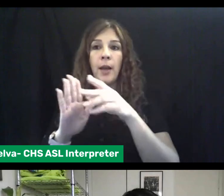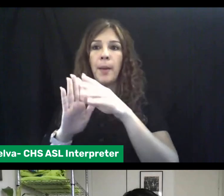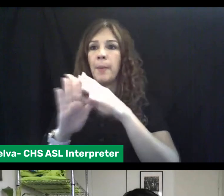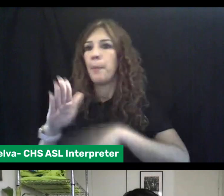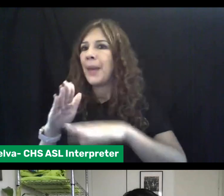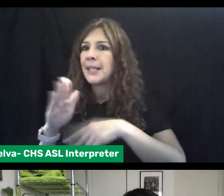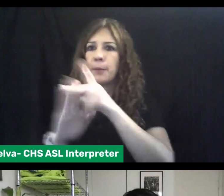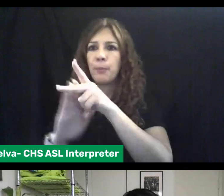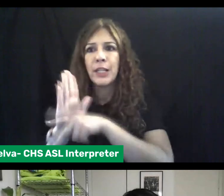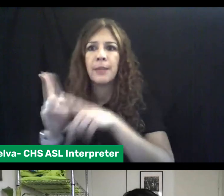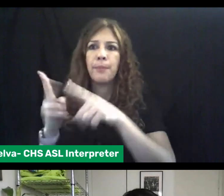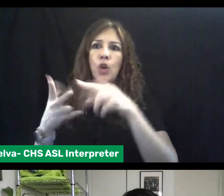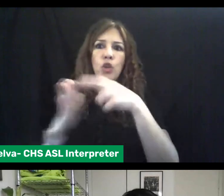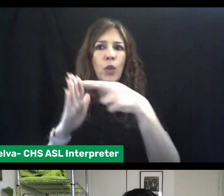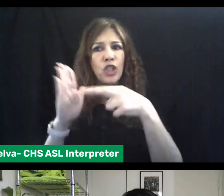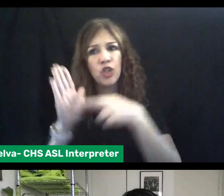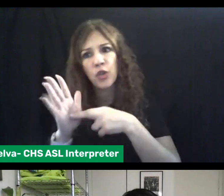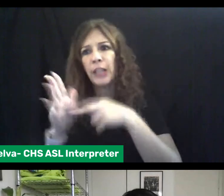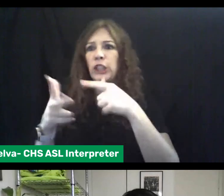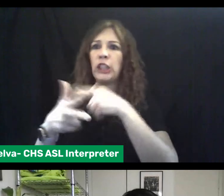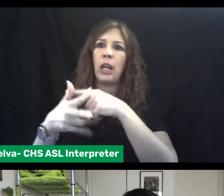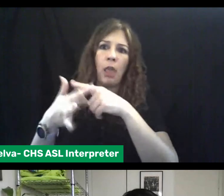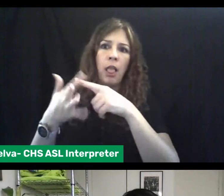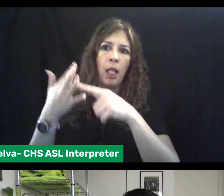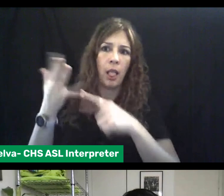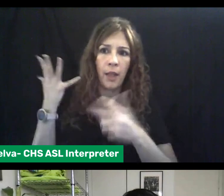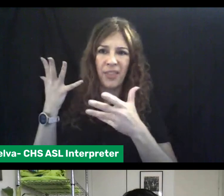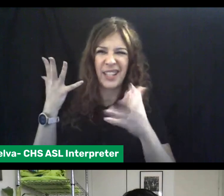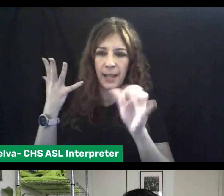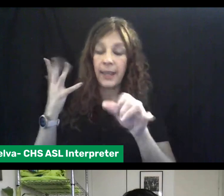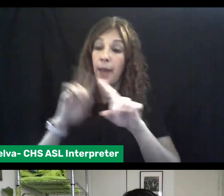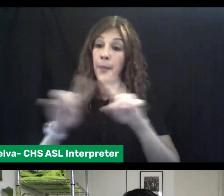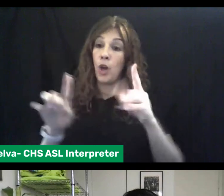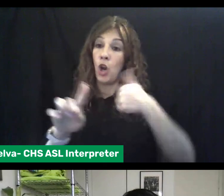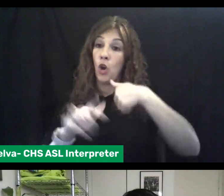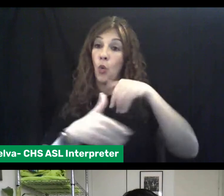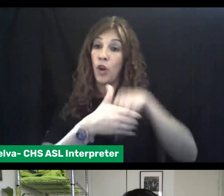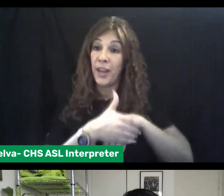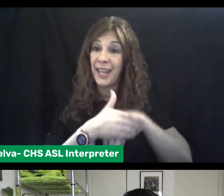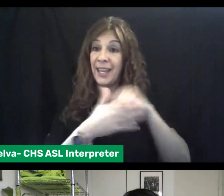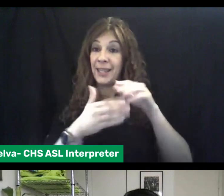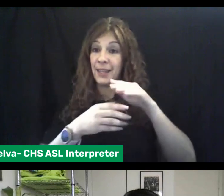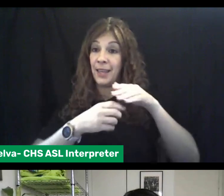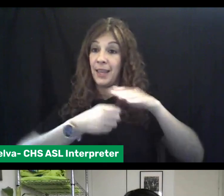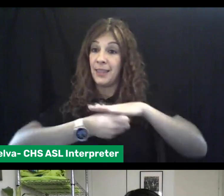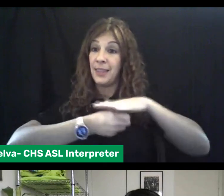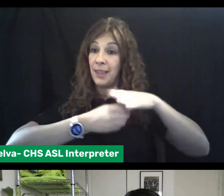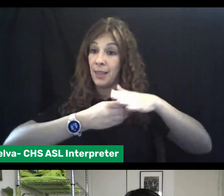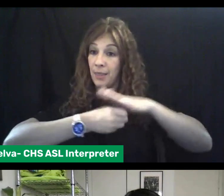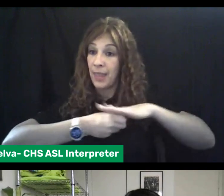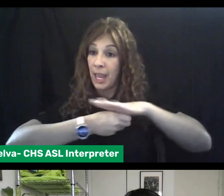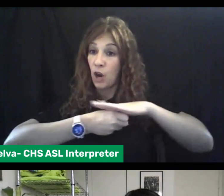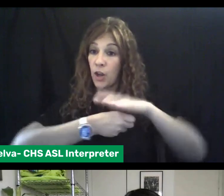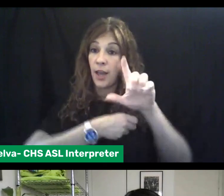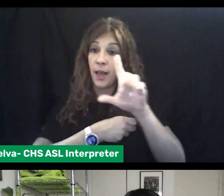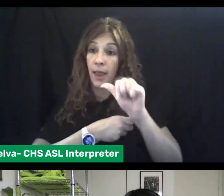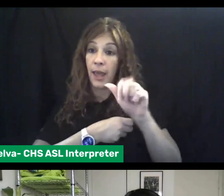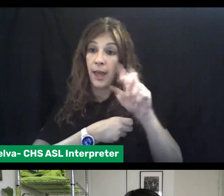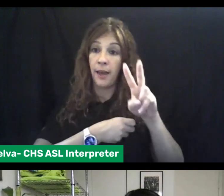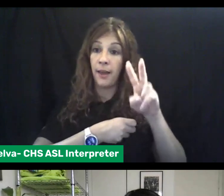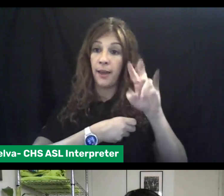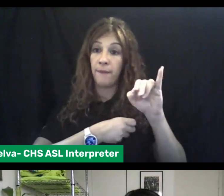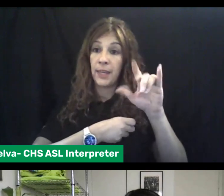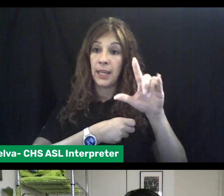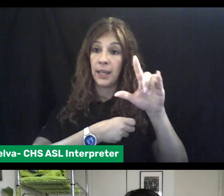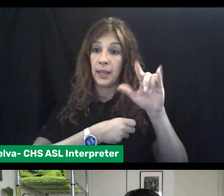etcétera, ¿verdad? Nosotros estamos en la Villita, estamos en el centro de la Villita, Y ahí está nuestra comunidad